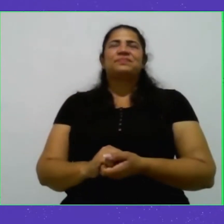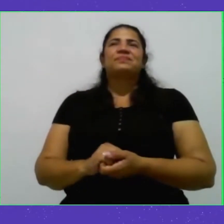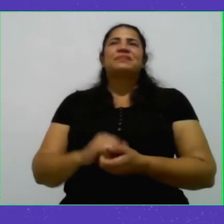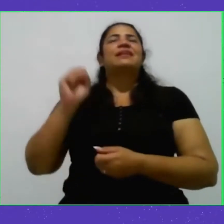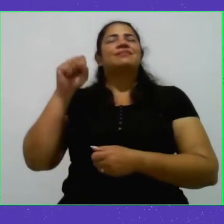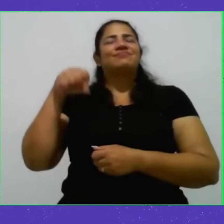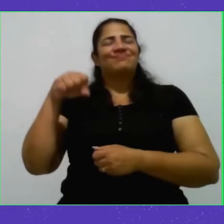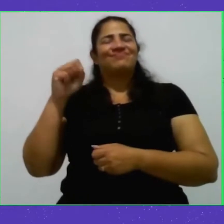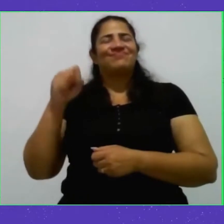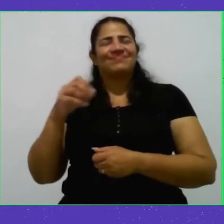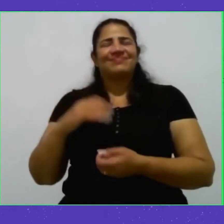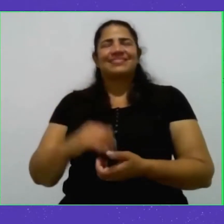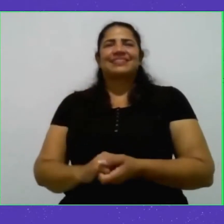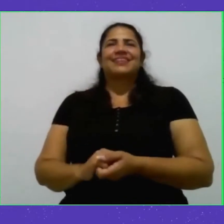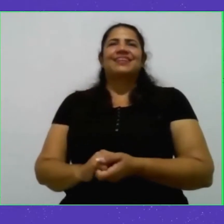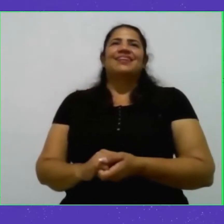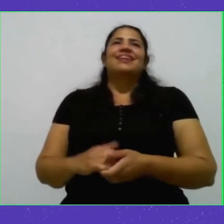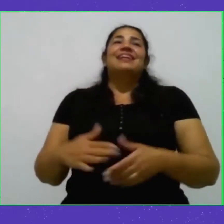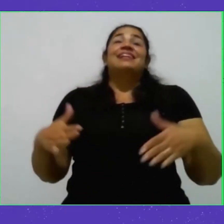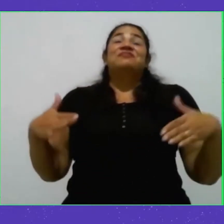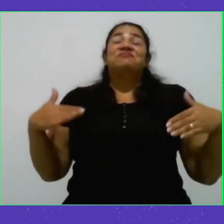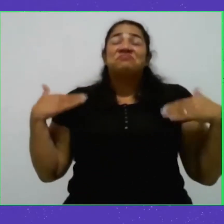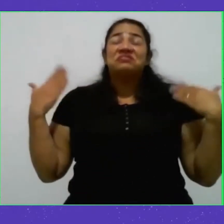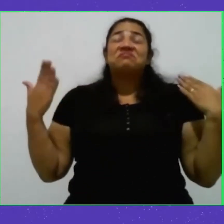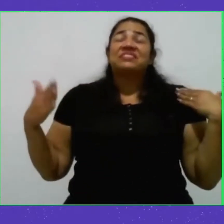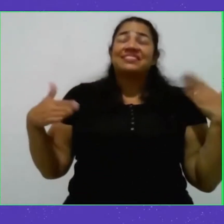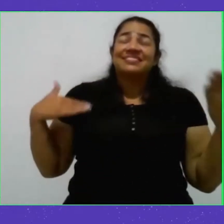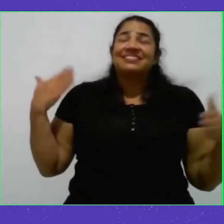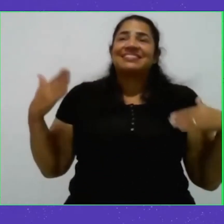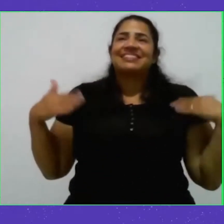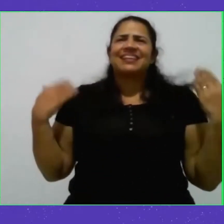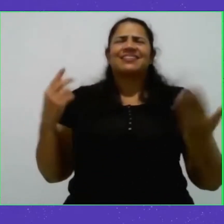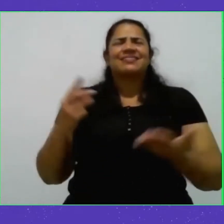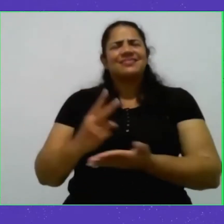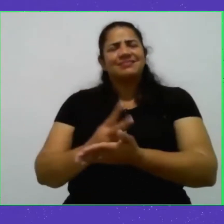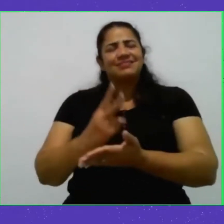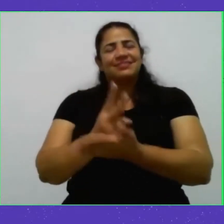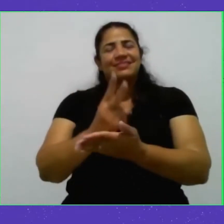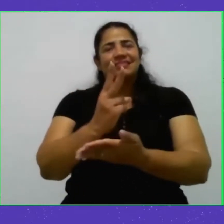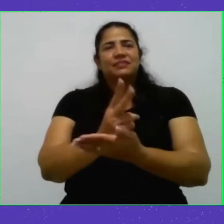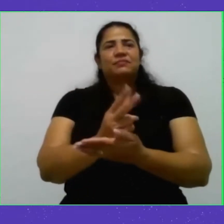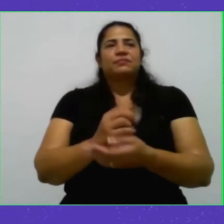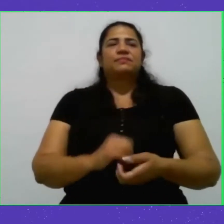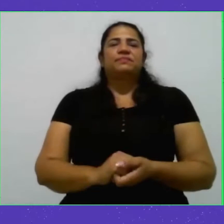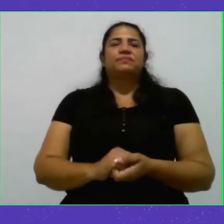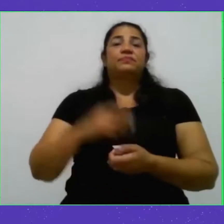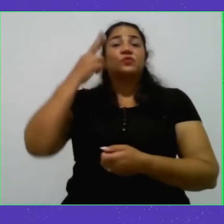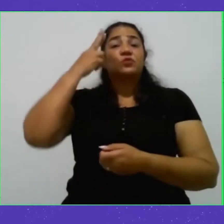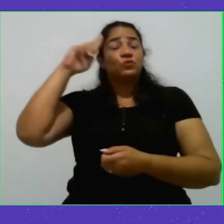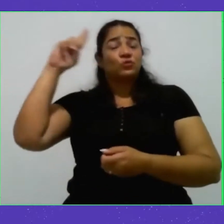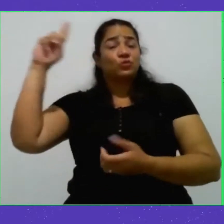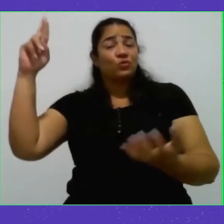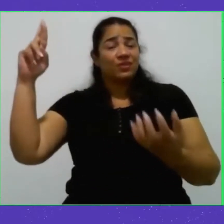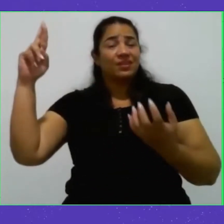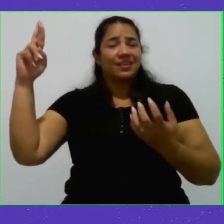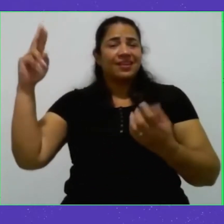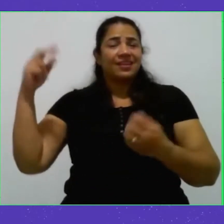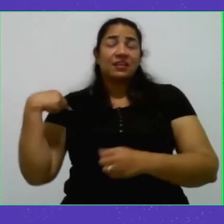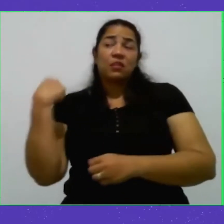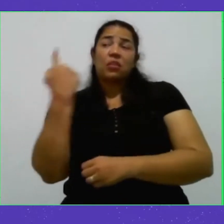Folgando perante Ele todo o tempo, o Senhor quer nos dar esse ambiente de felicidade.